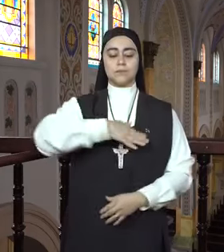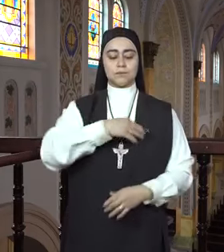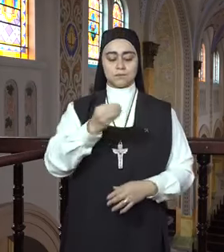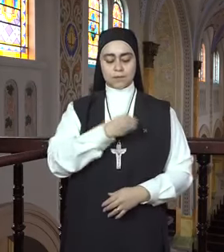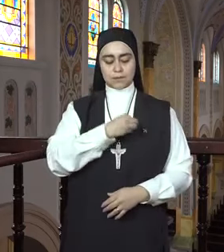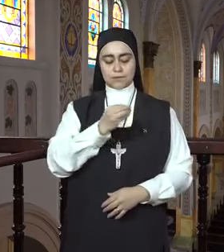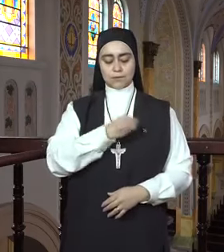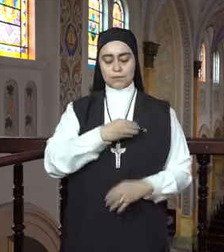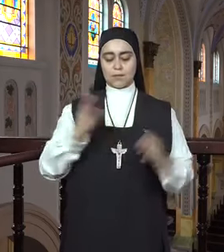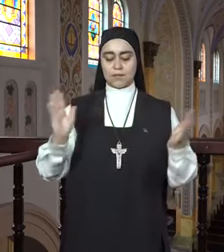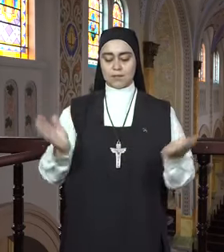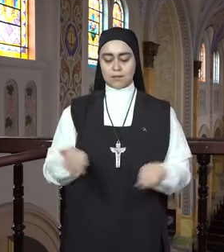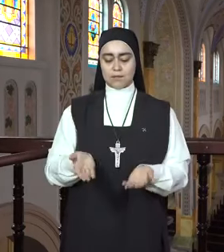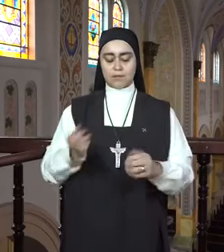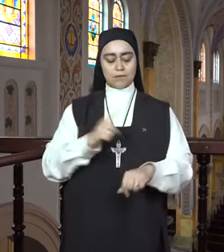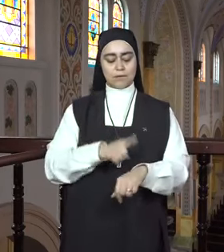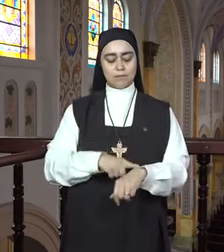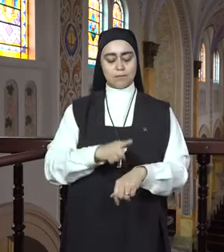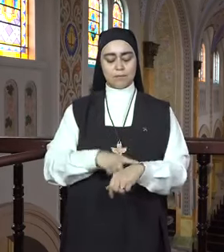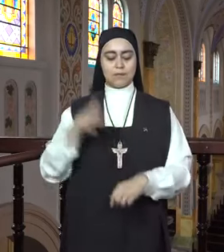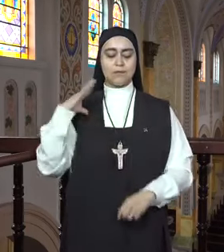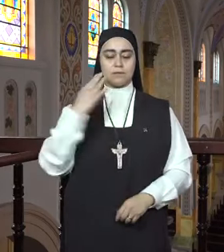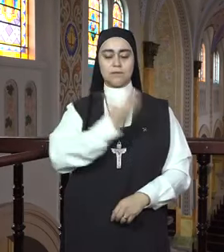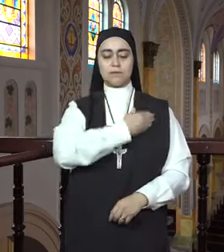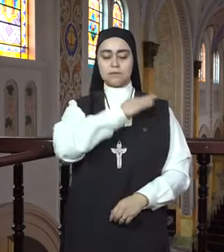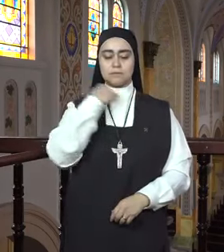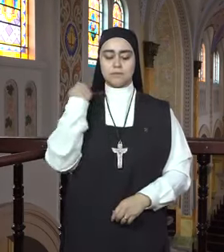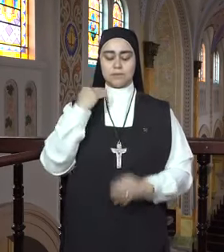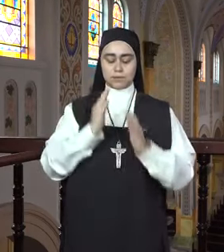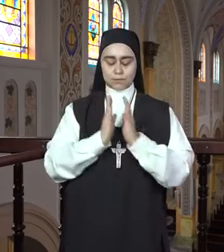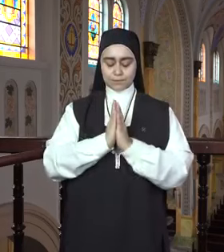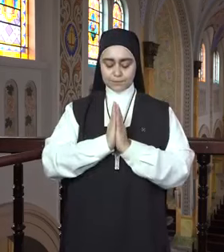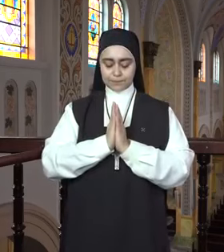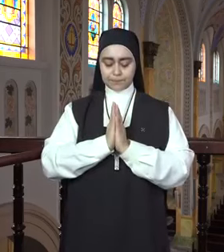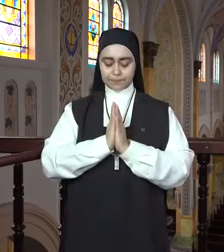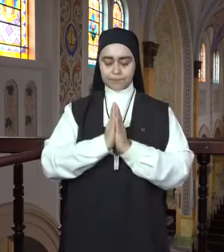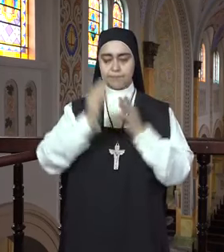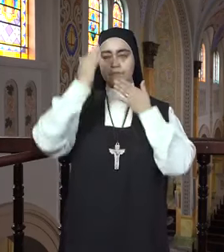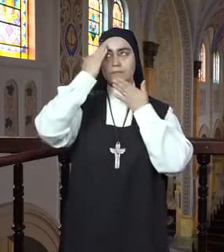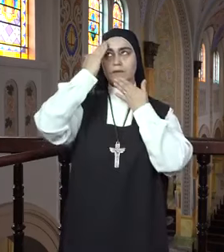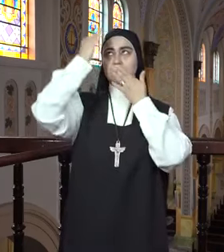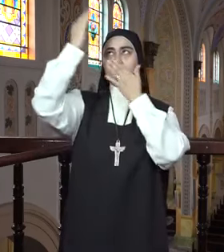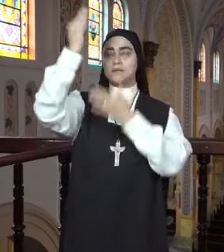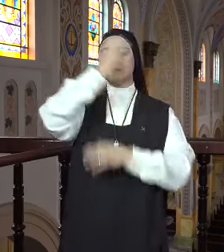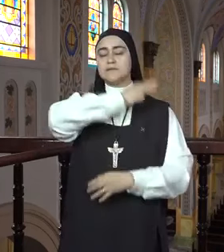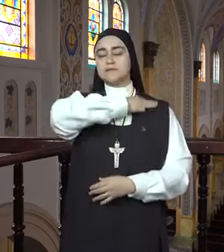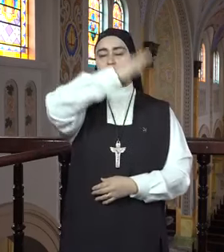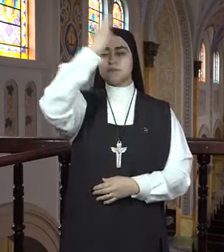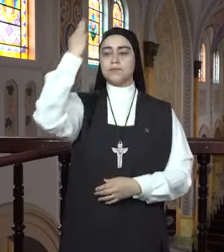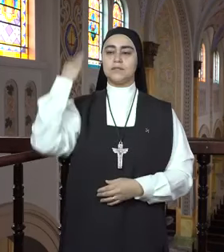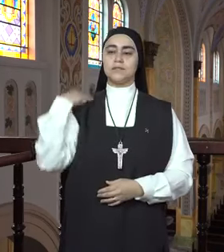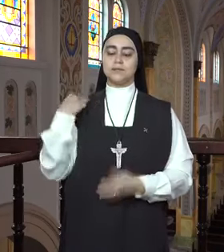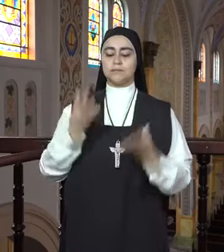rogai por nós, pecadores, agora e na hora de nossa morte. Amém. Ave